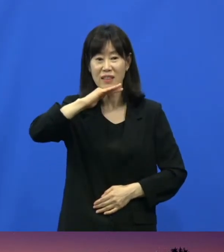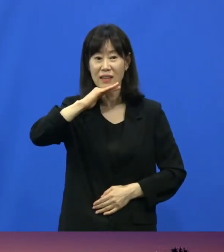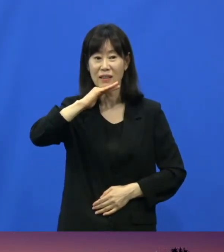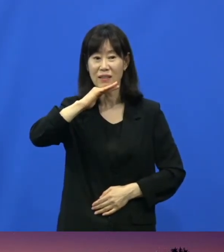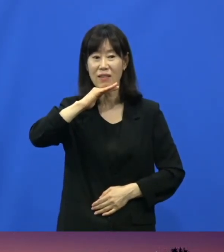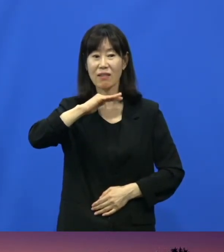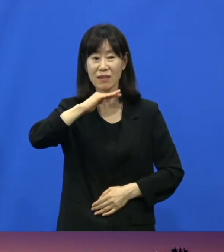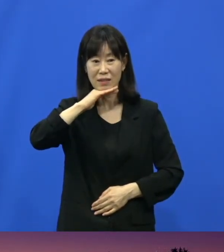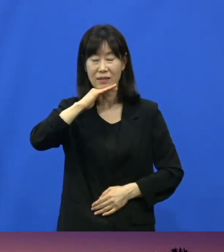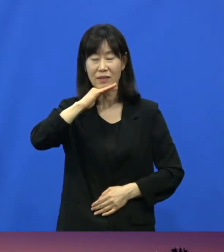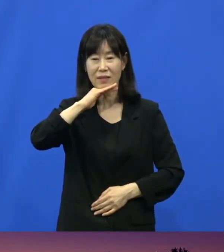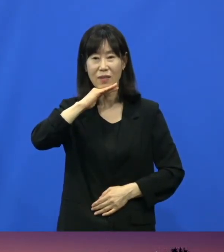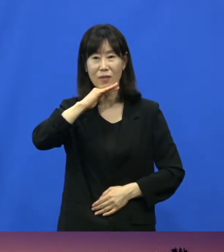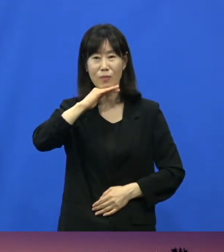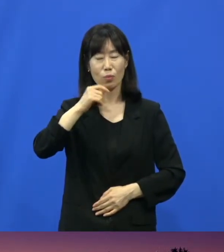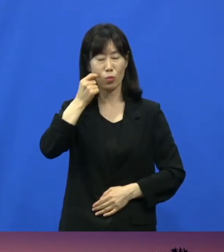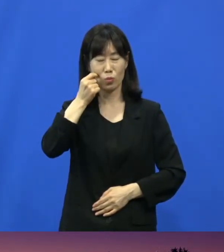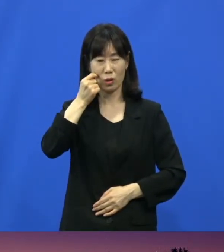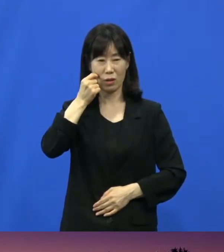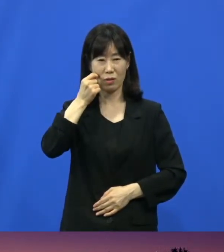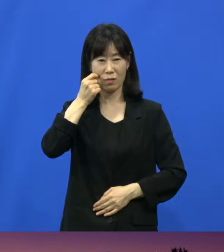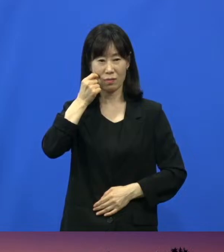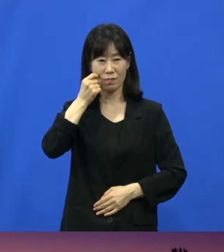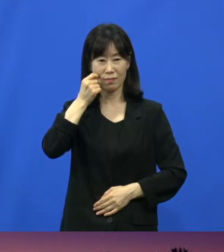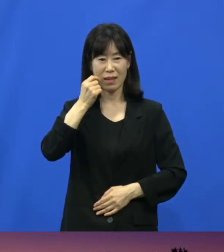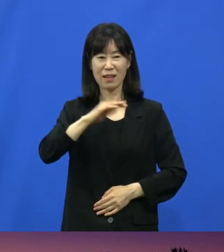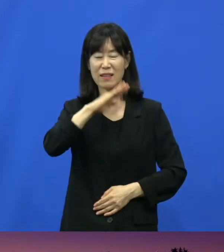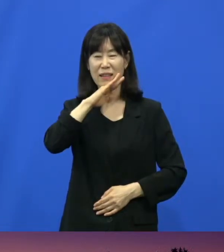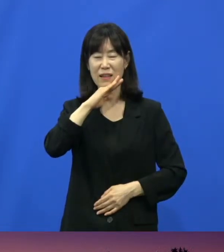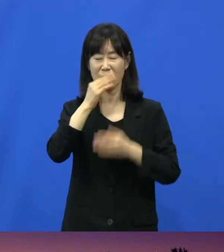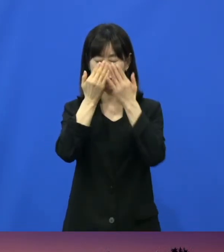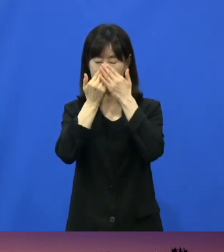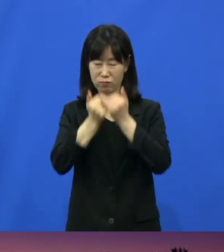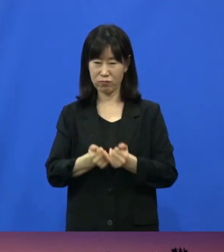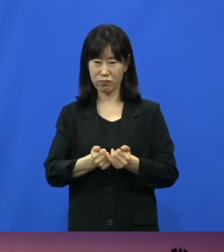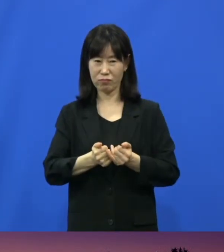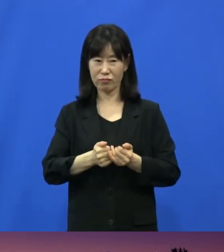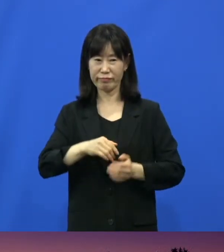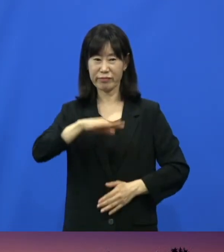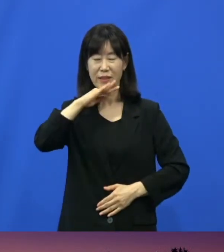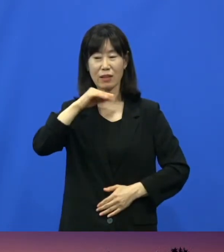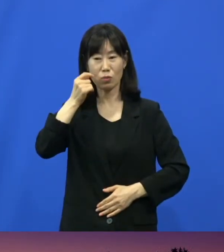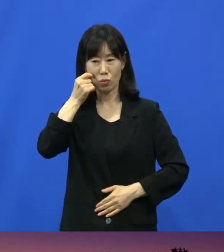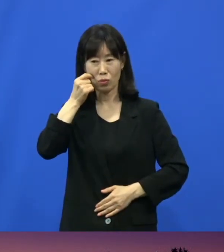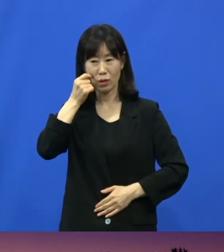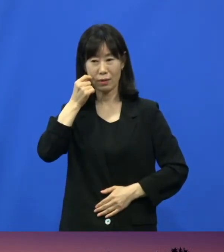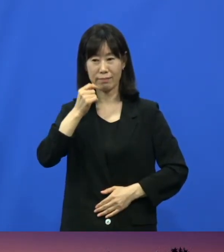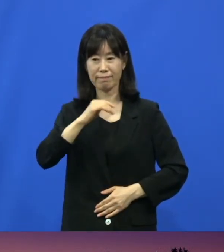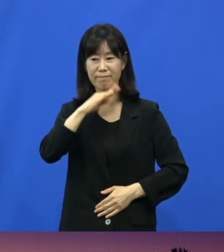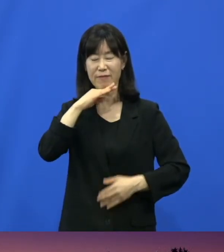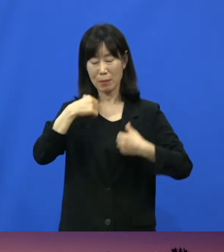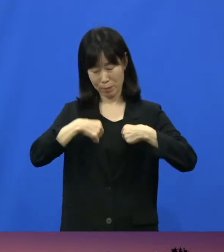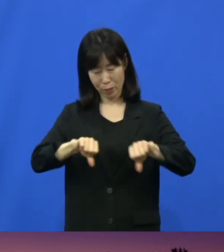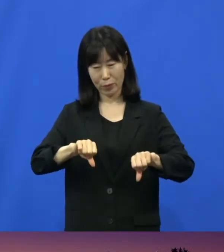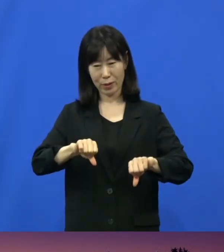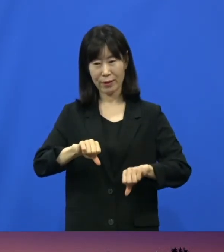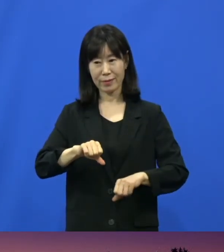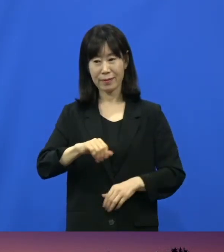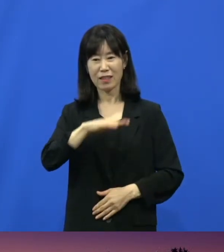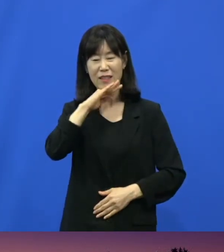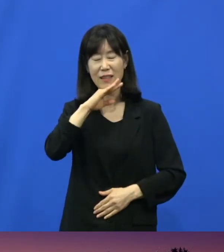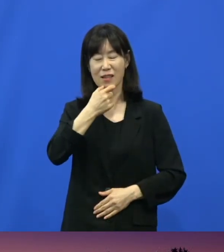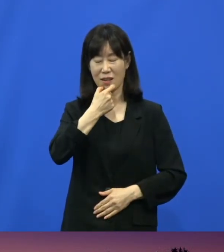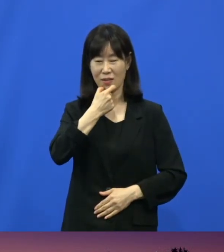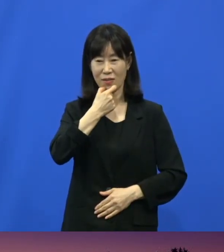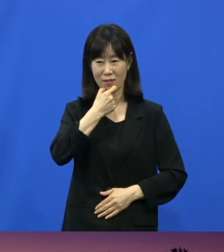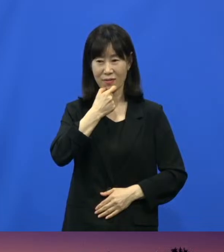한국인들은 더 기다리는 걸 못해요. 기다리는 건 닥칠색이에요. 언제까지 돼요? 한 3일 되는데요.